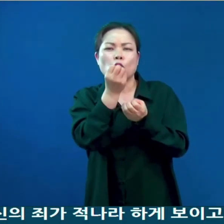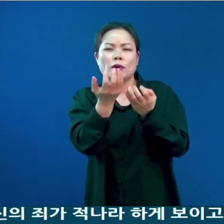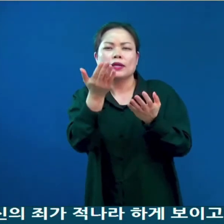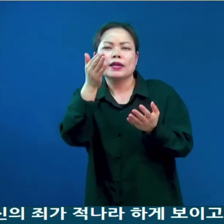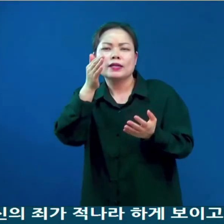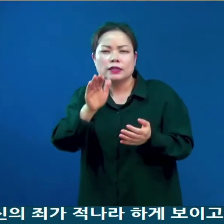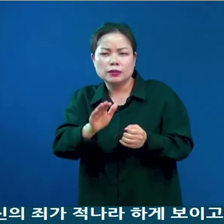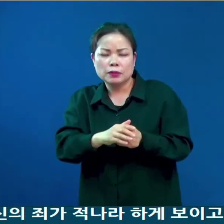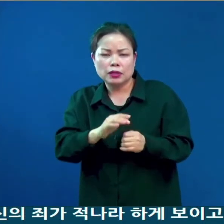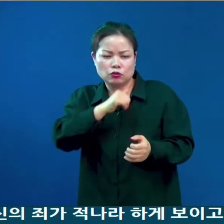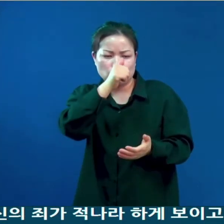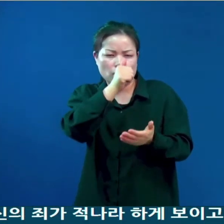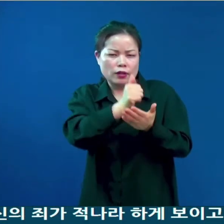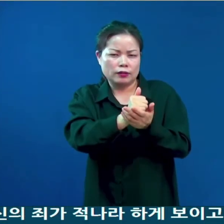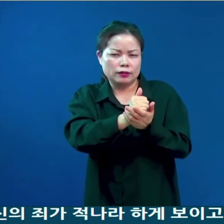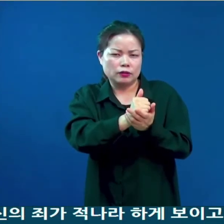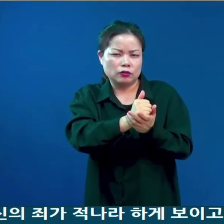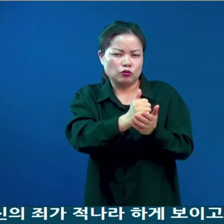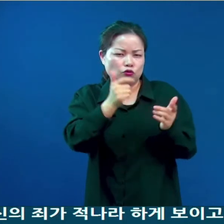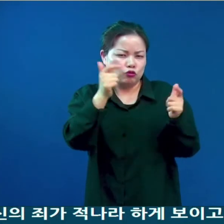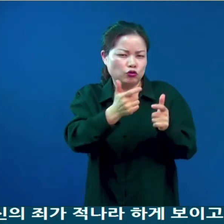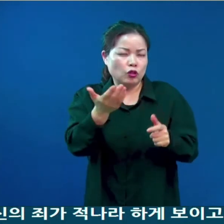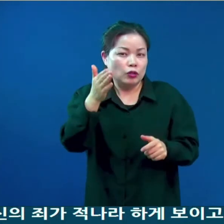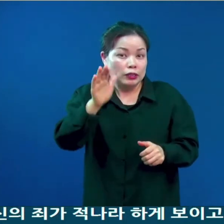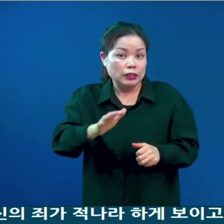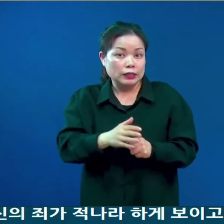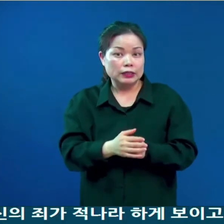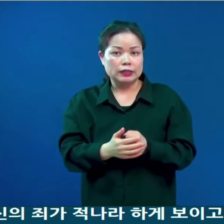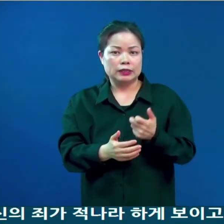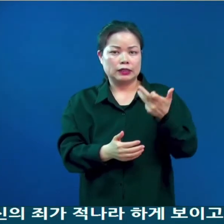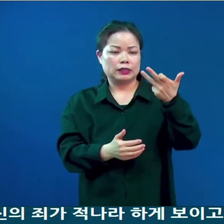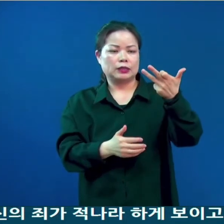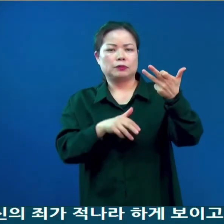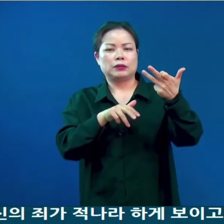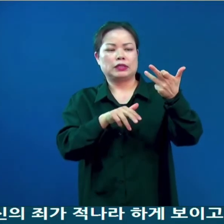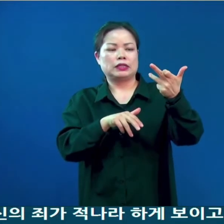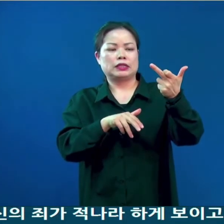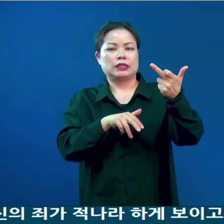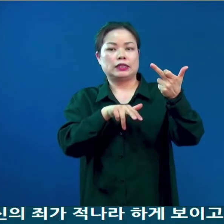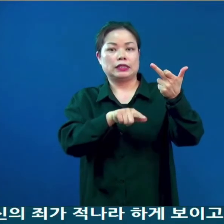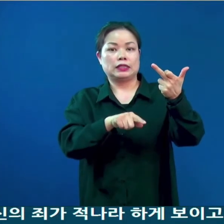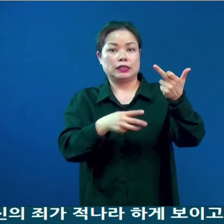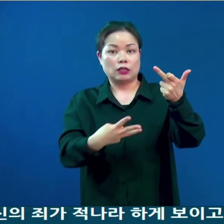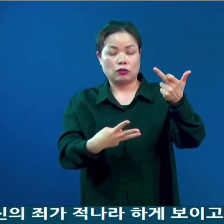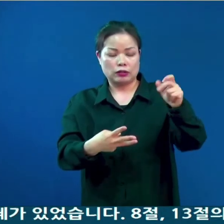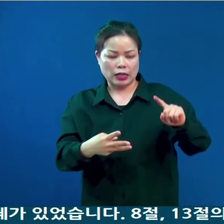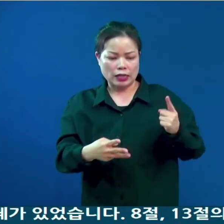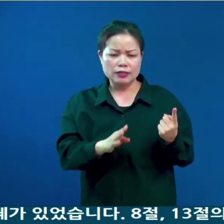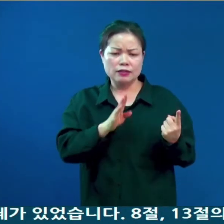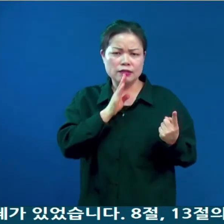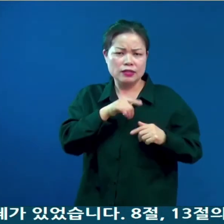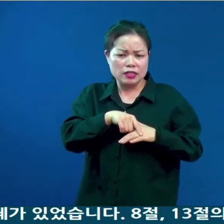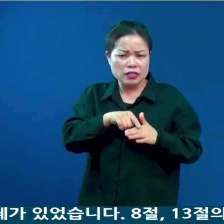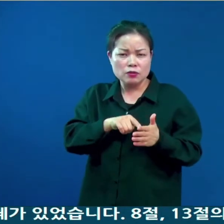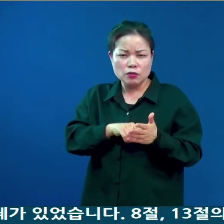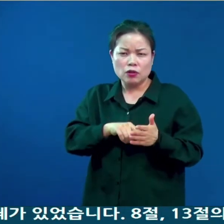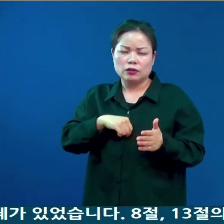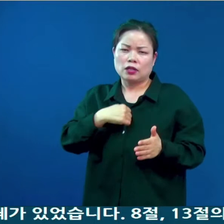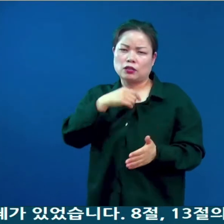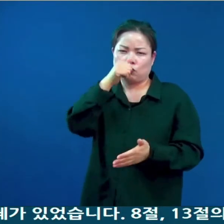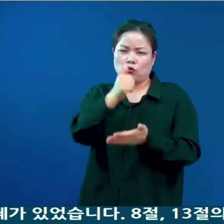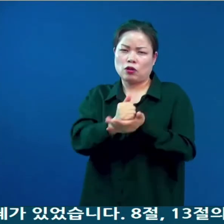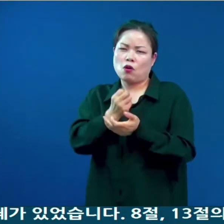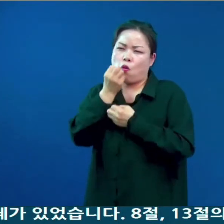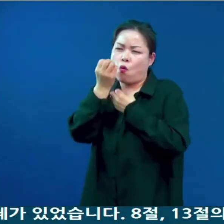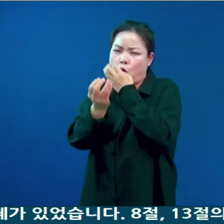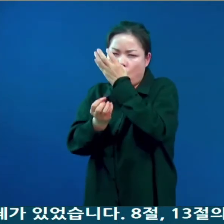정도 죄를 축소하려는 모습이 있었다면 17절의 이 고백은 다윗이 진심으로 자기의 죄를